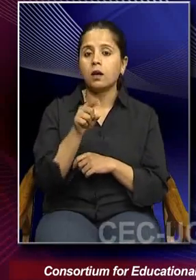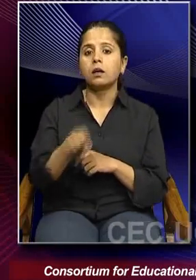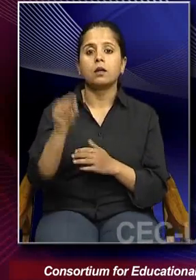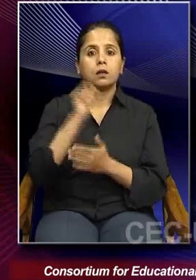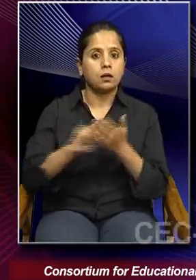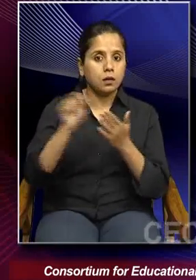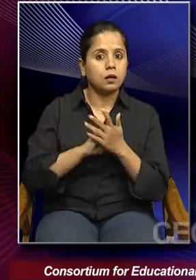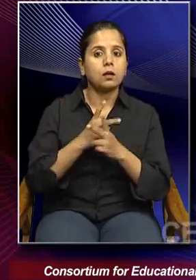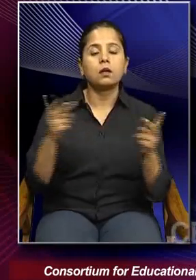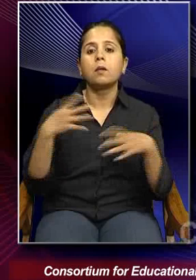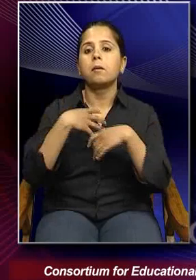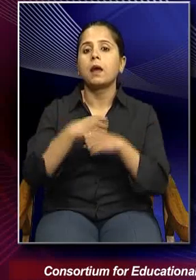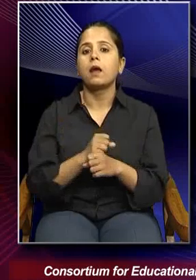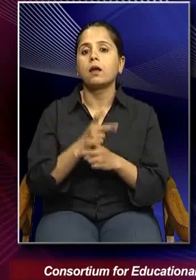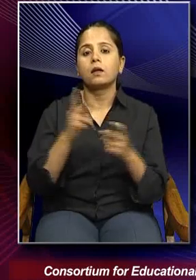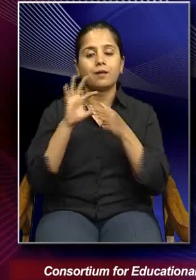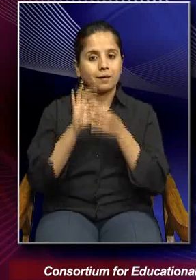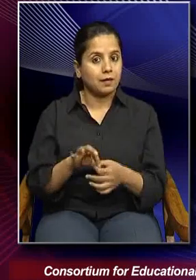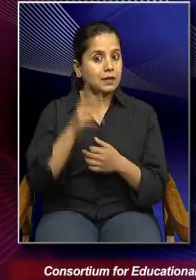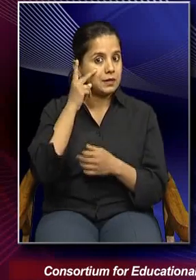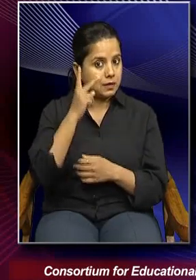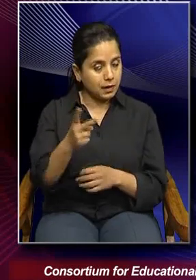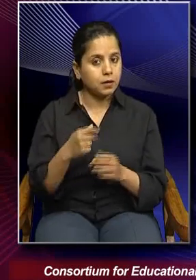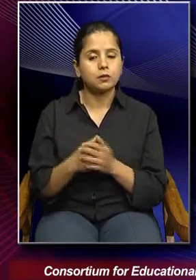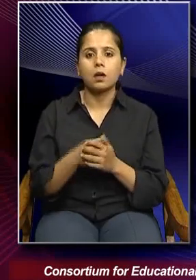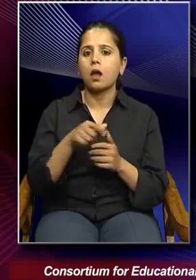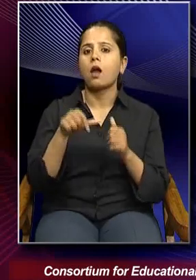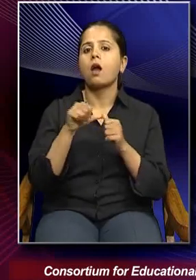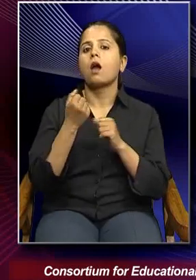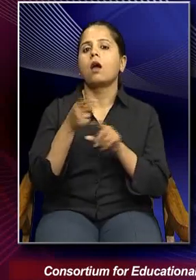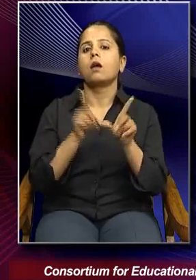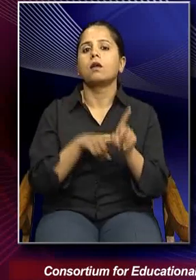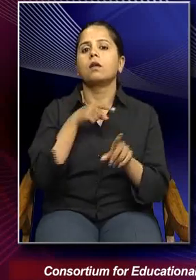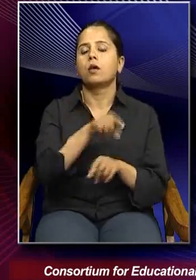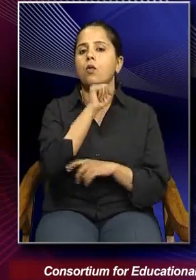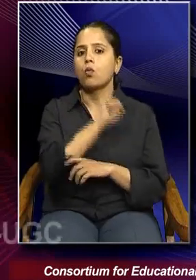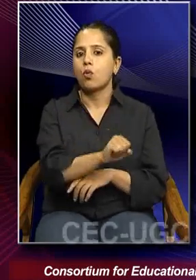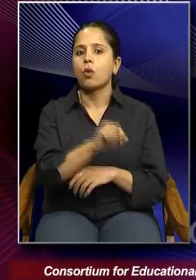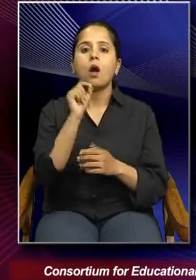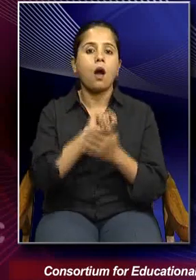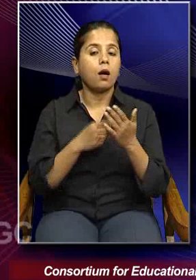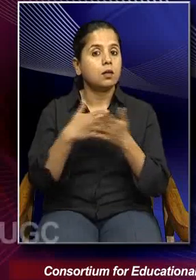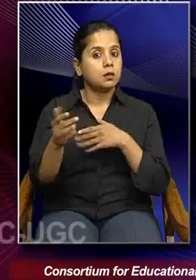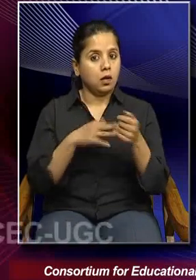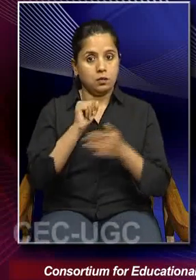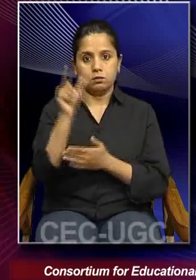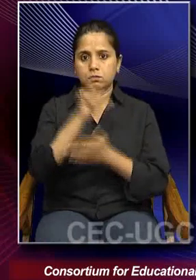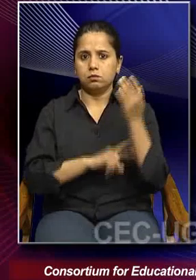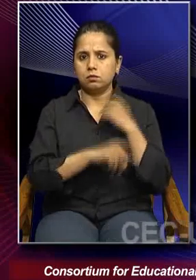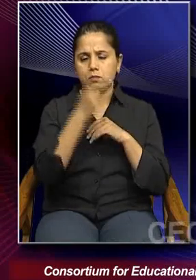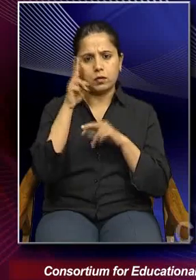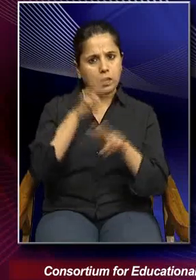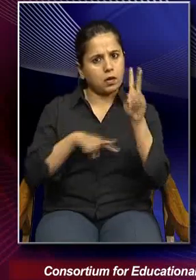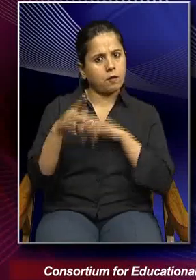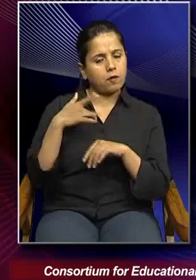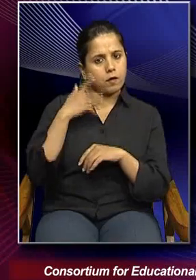के संपादन के मध्य से अगेन ने अपनी पत्रकार की पहचान भी